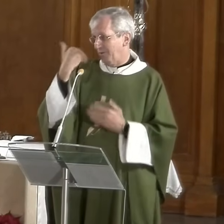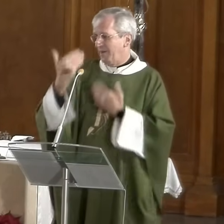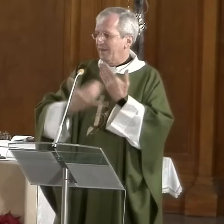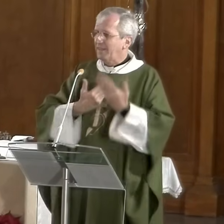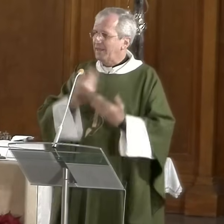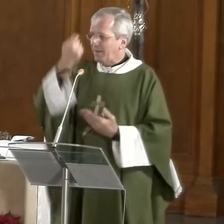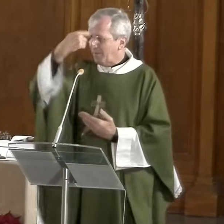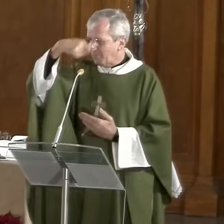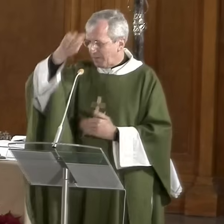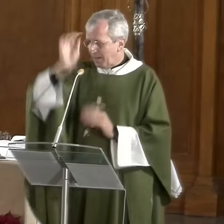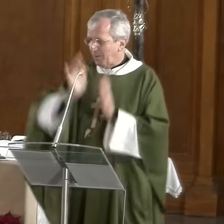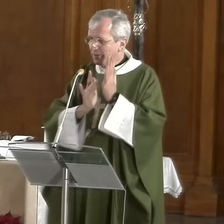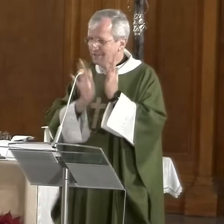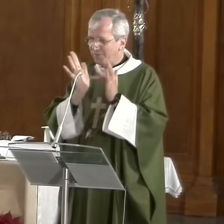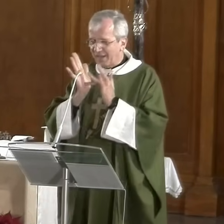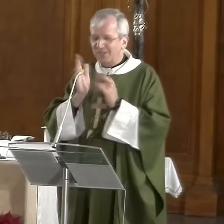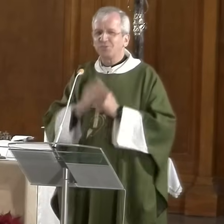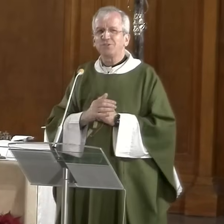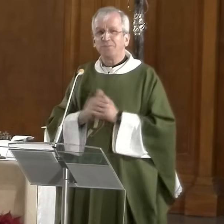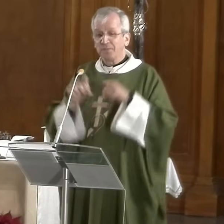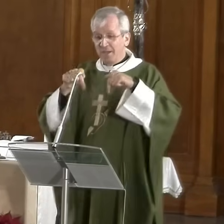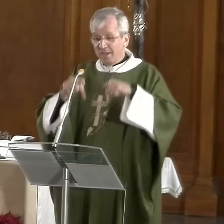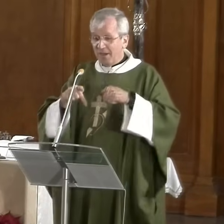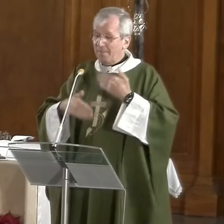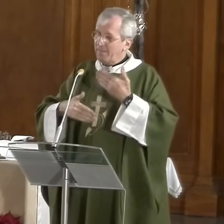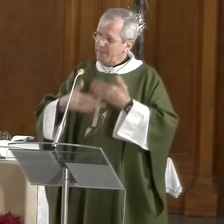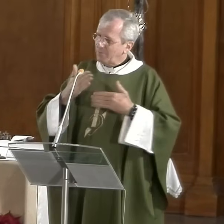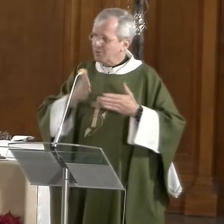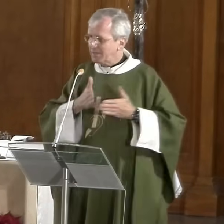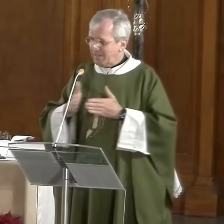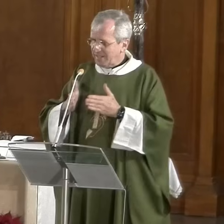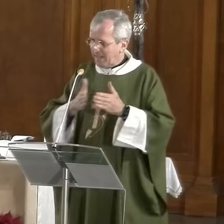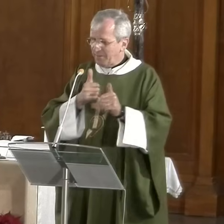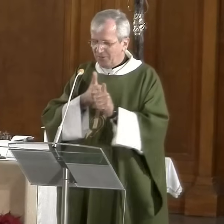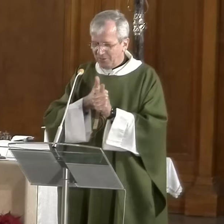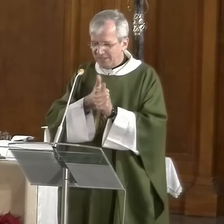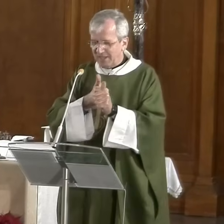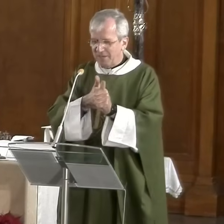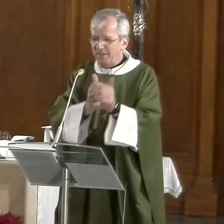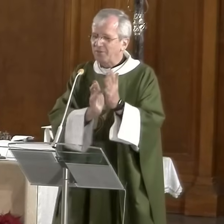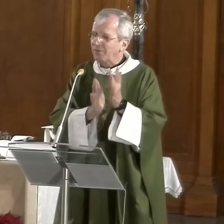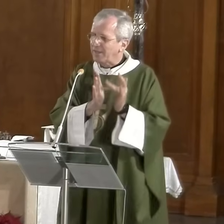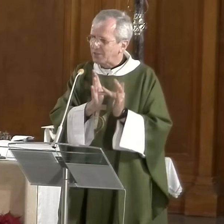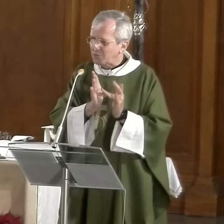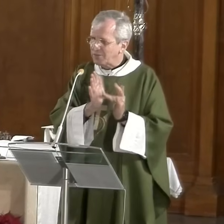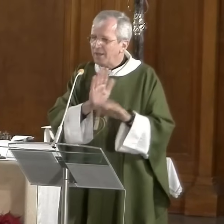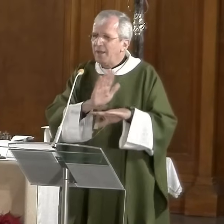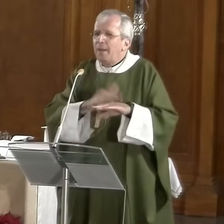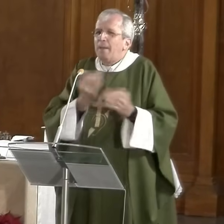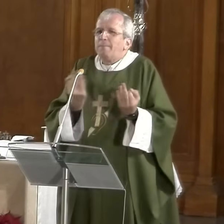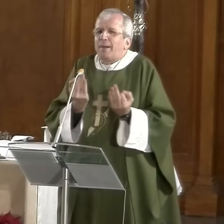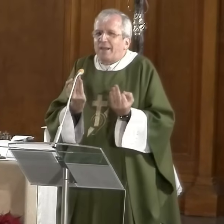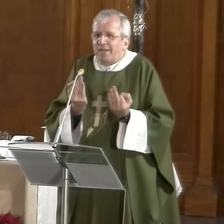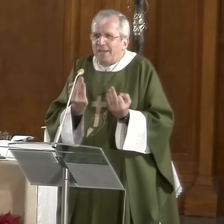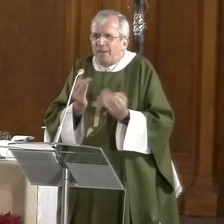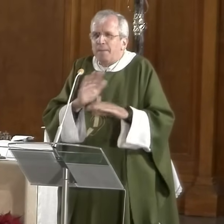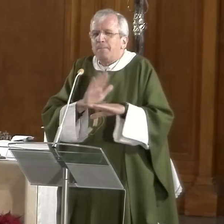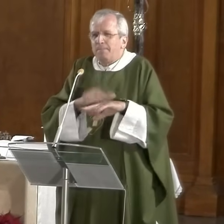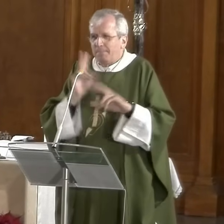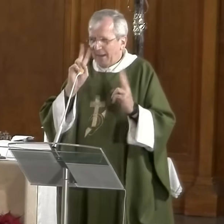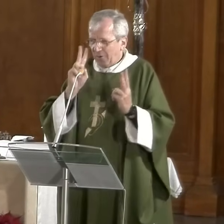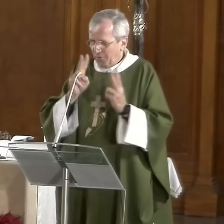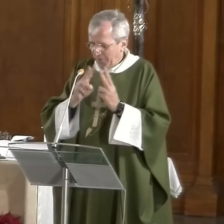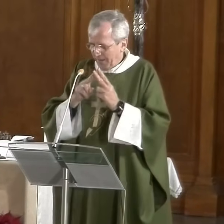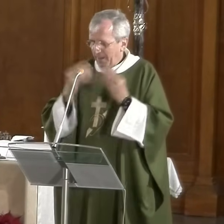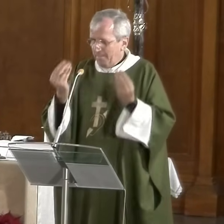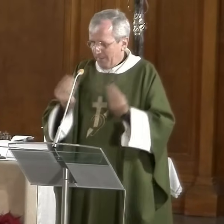pasado, que celebrábamos el bautismo de Jesús, y ahora empezamos ese camino de seguimiento de Jesús. ¿Para qué?